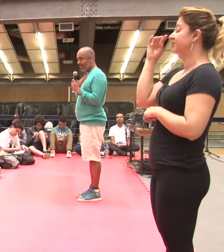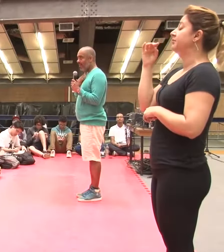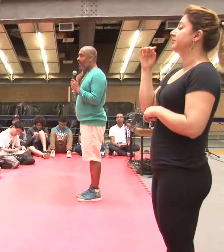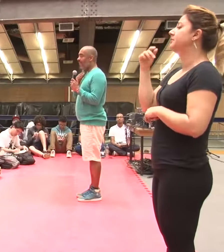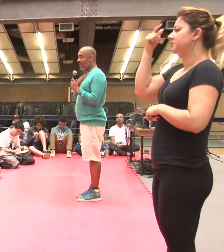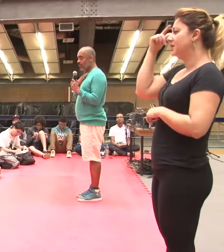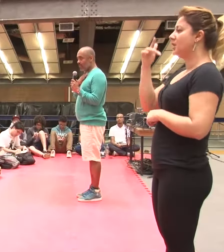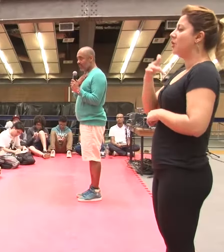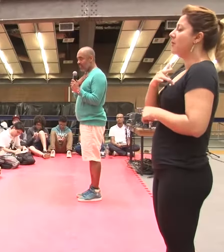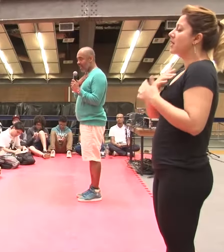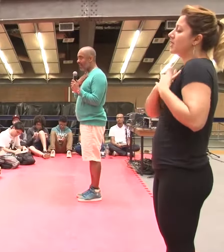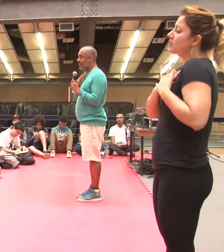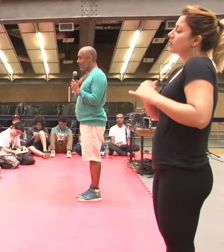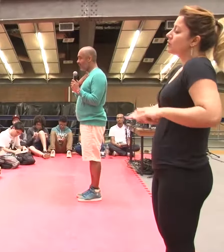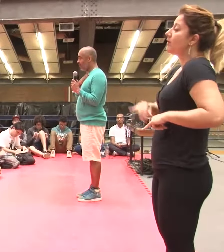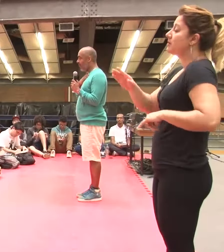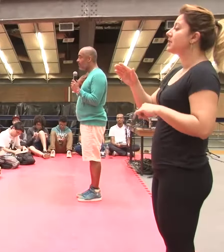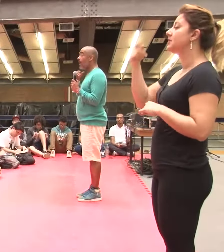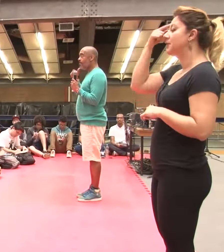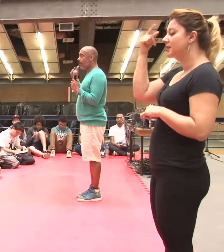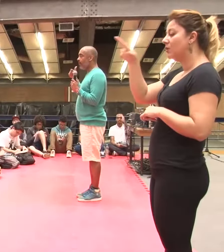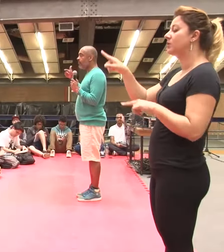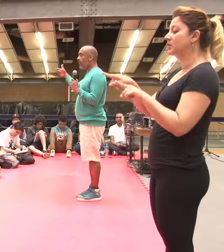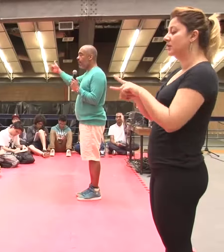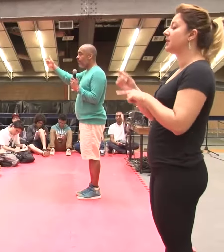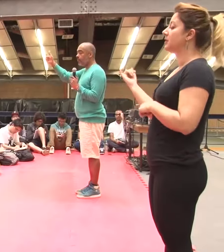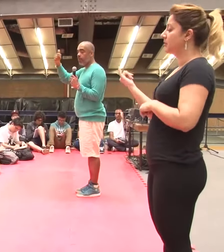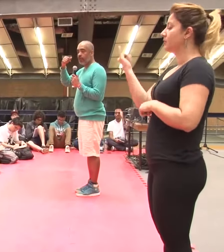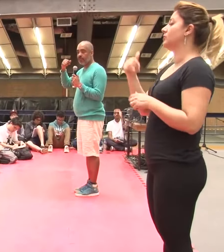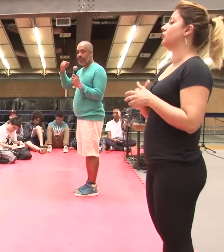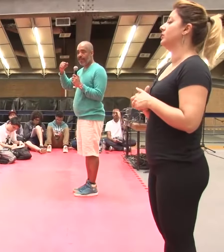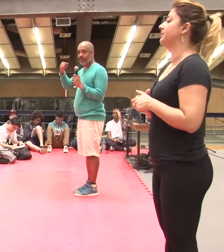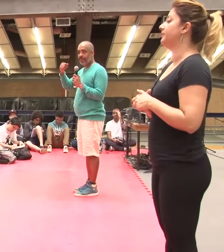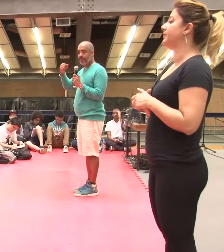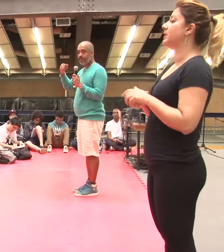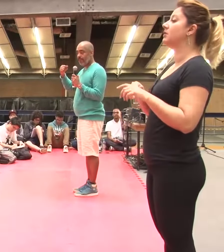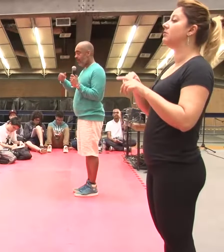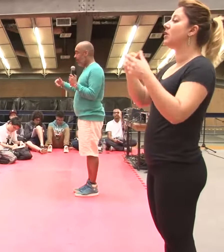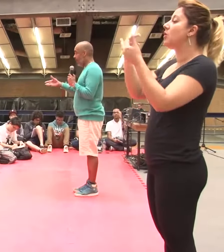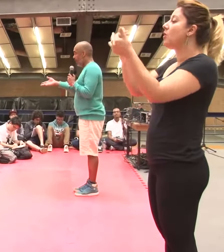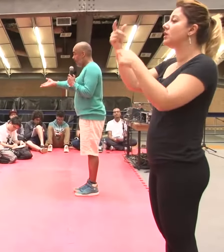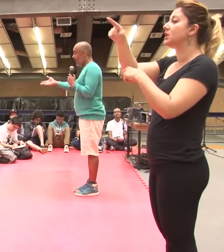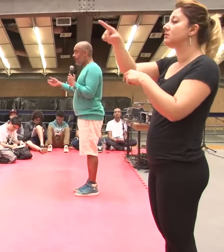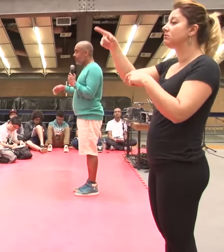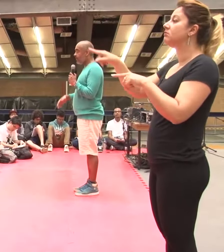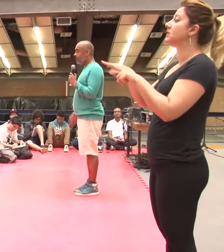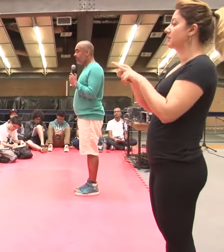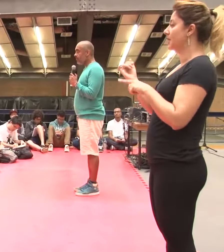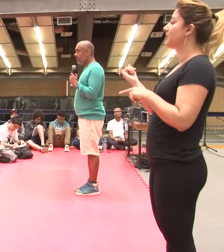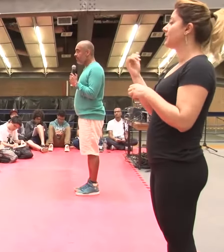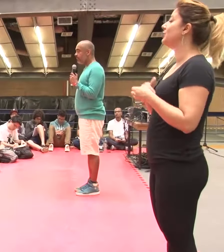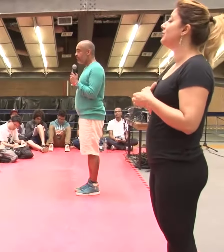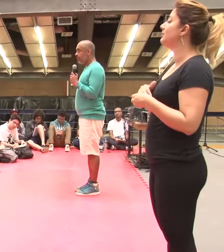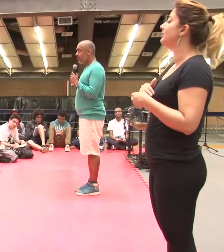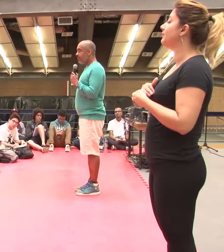particularidade, na subjetividade, na individualidade, mas vamos olhar para o entorno também? Olha, ela está sentada no